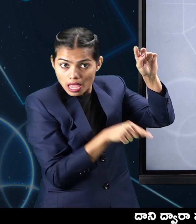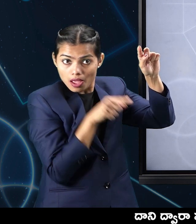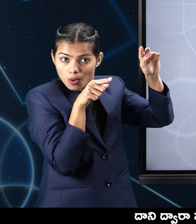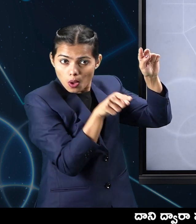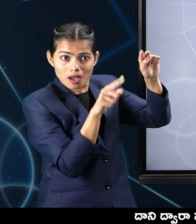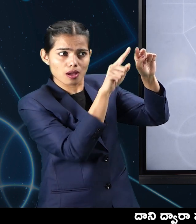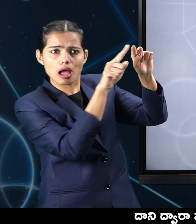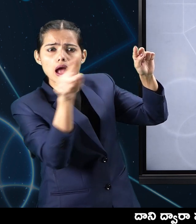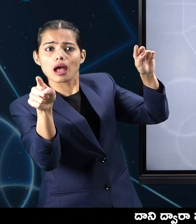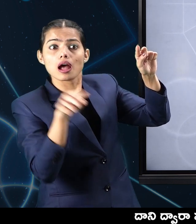ఉంటాయి.